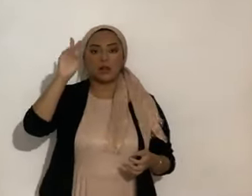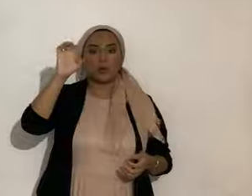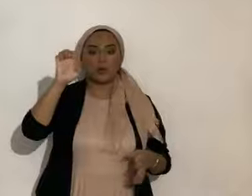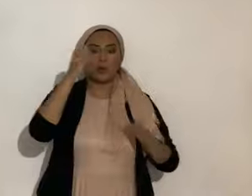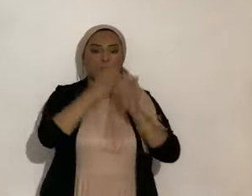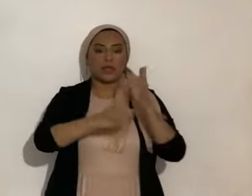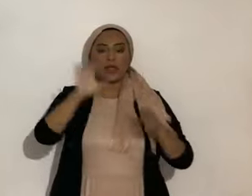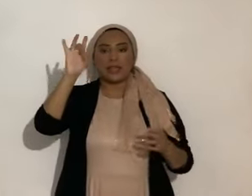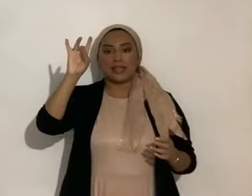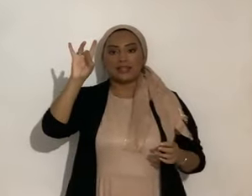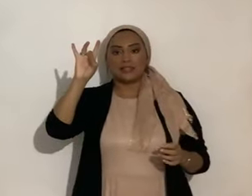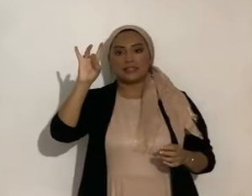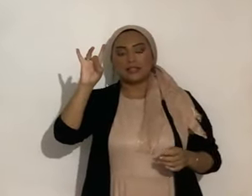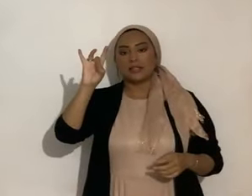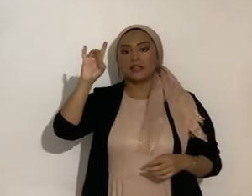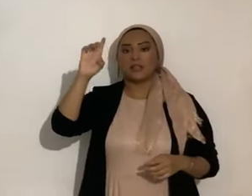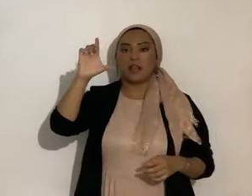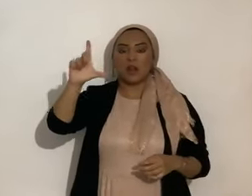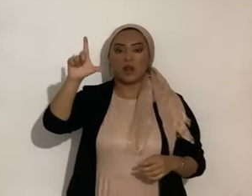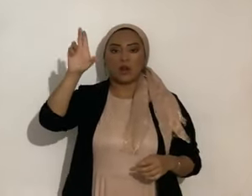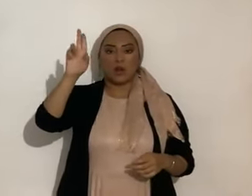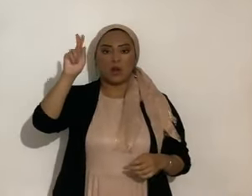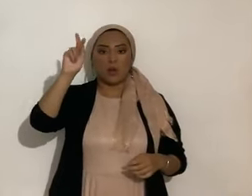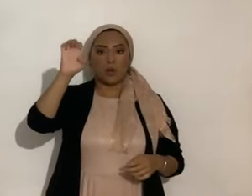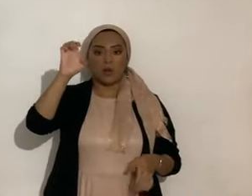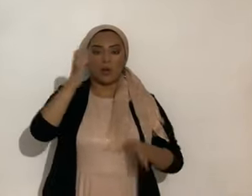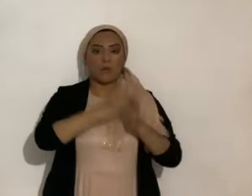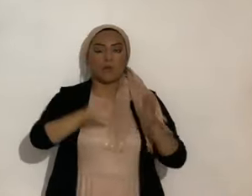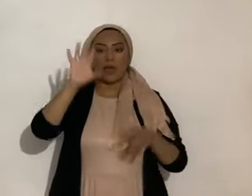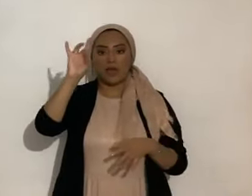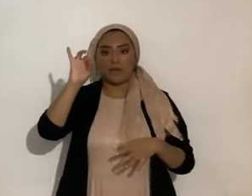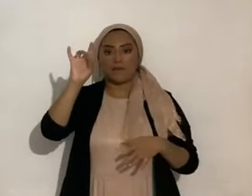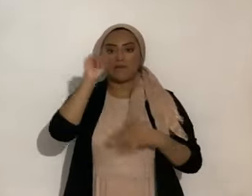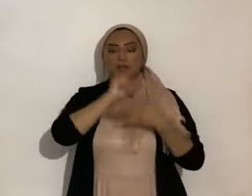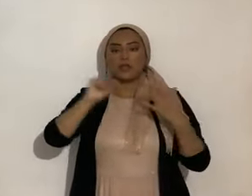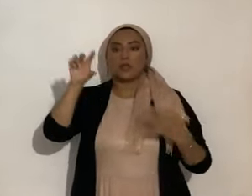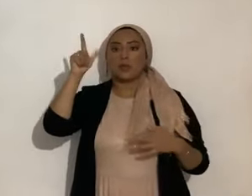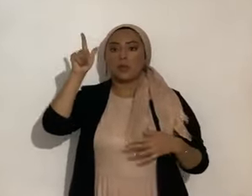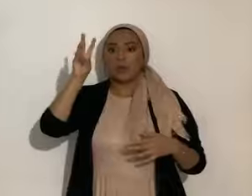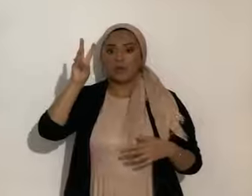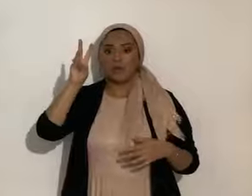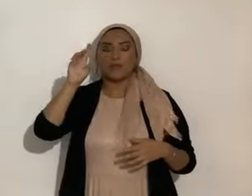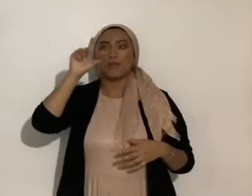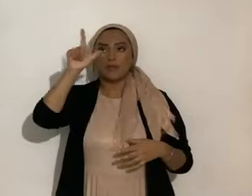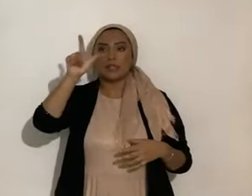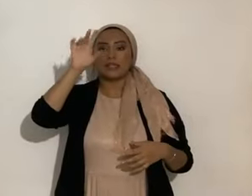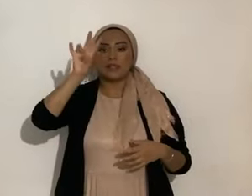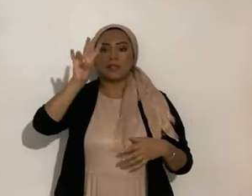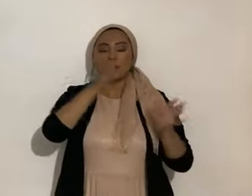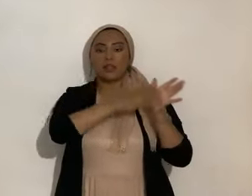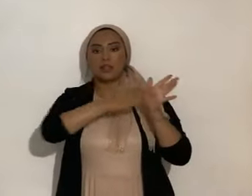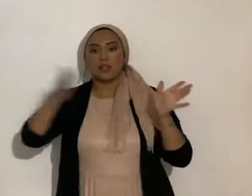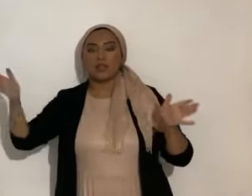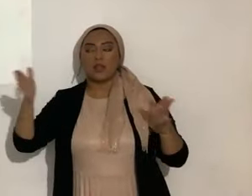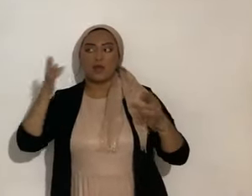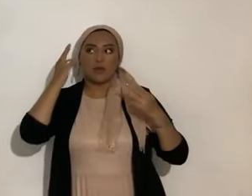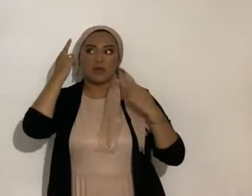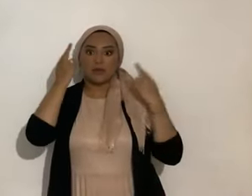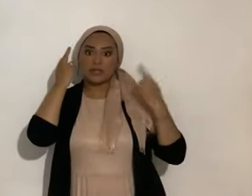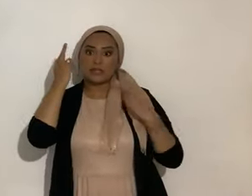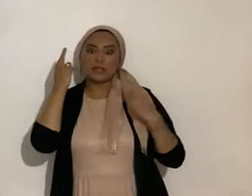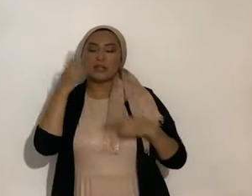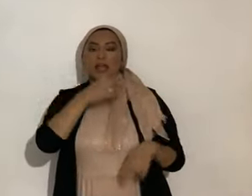Lucas 8, ¿sí? Lucas 8, y en el verso 27 en adelante. Búsquenlos, yo los espero. Razón y